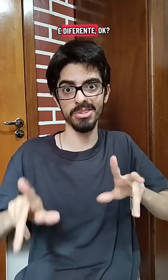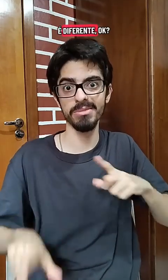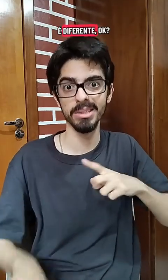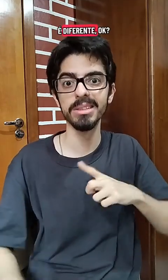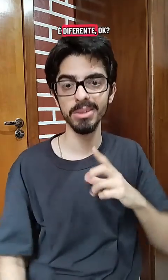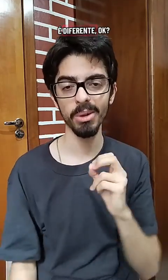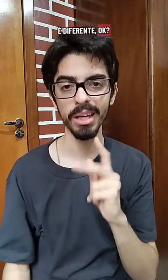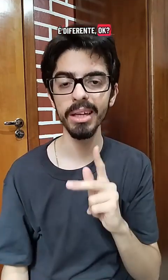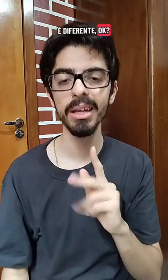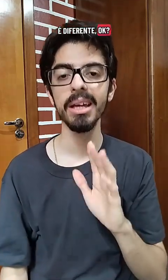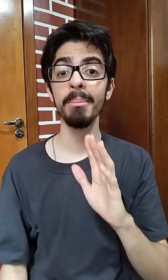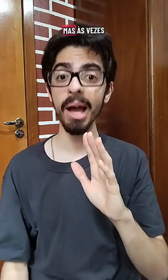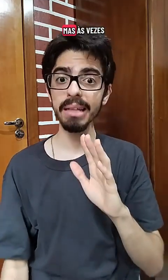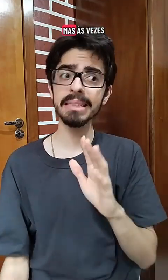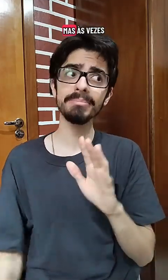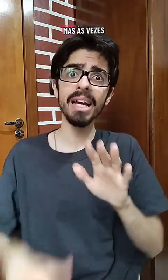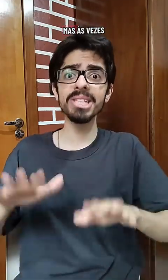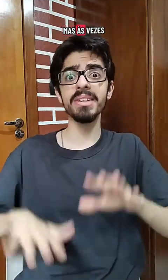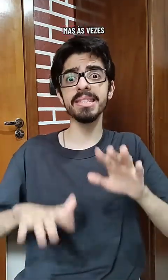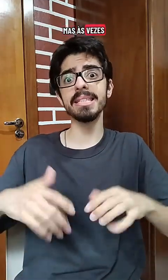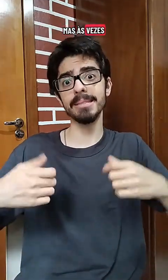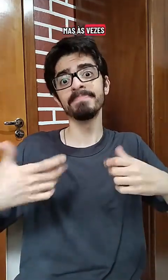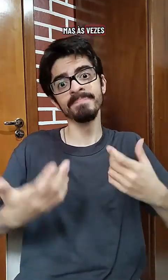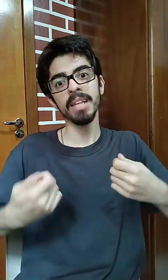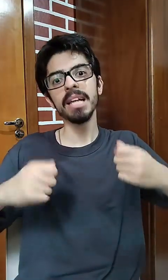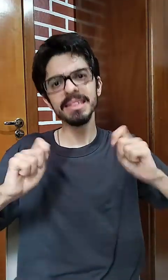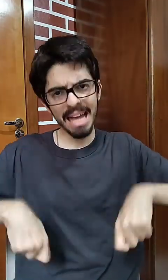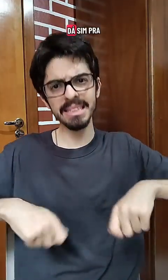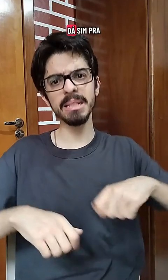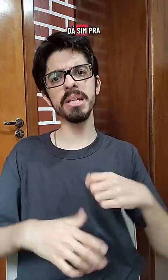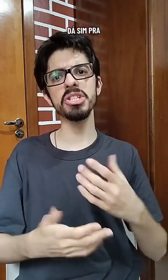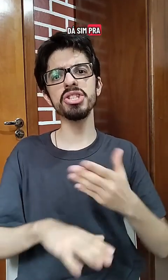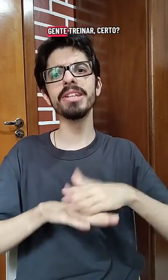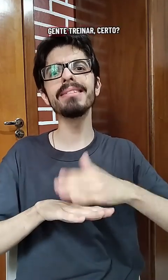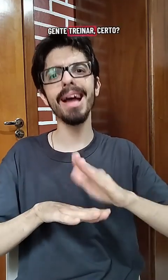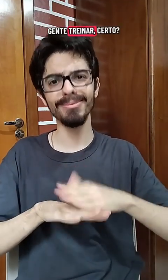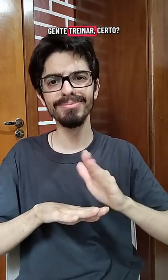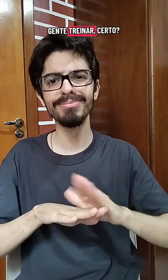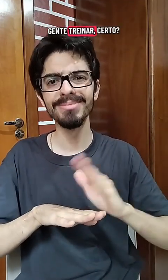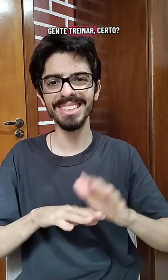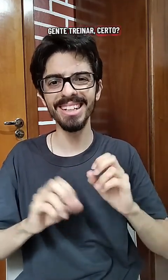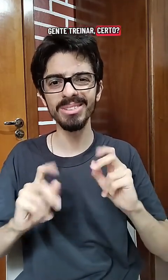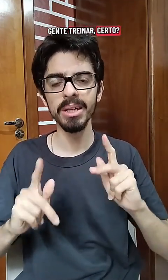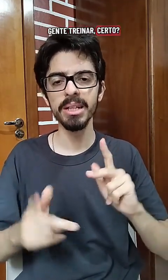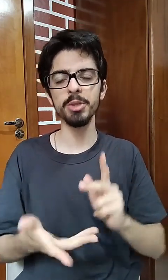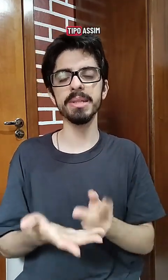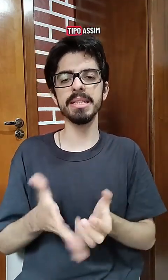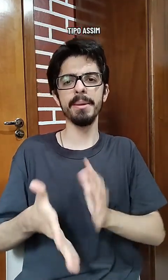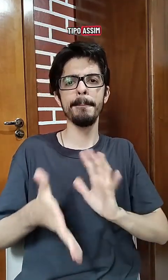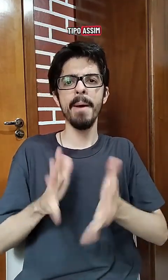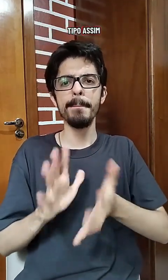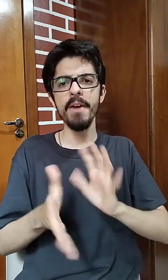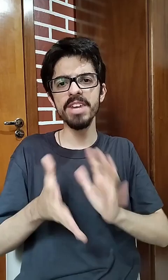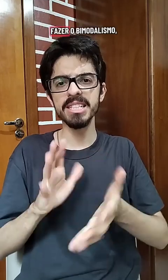diferente, ok? Mas, às vezes, dá sim pra gente treinar, certo? Tipo assim, fazer